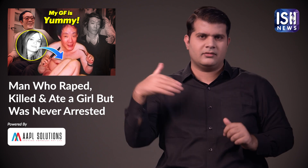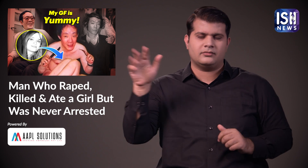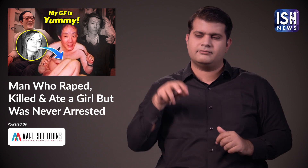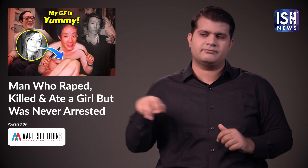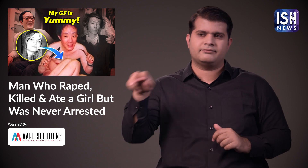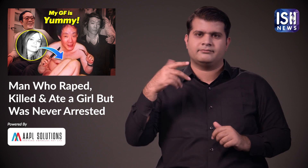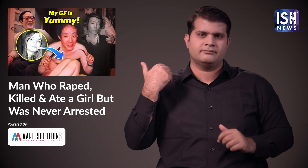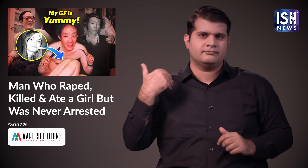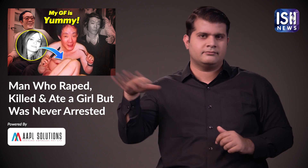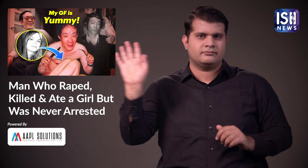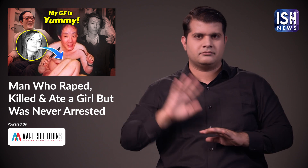जिससे हत्यारा मुक्त हो गया।